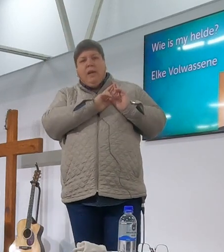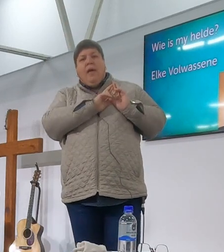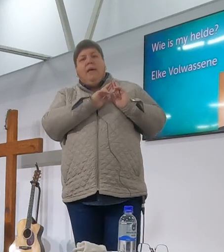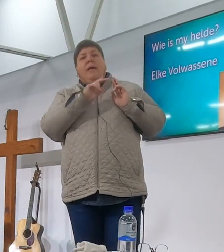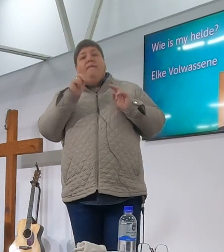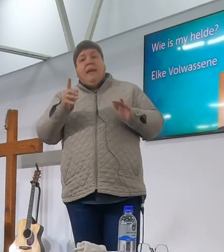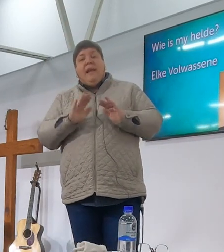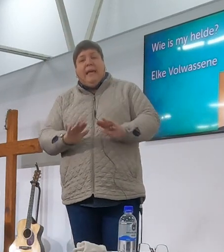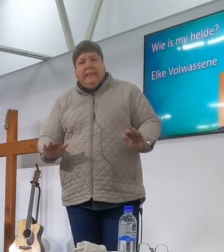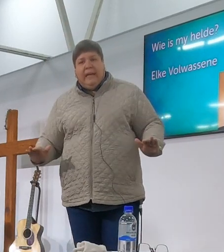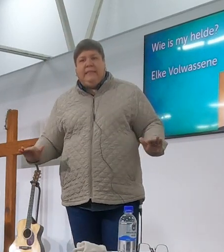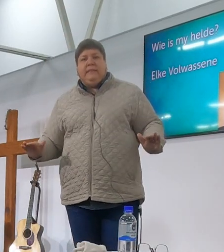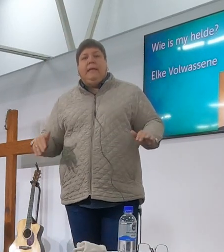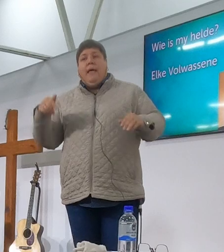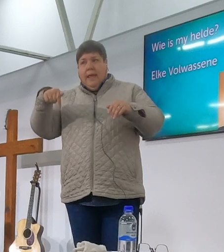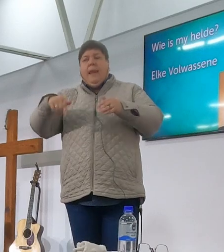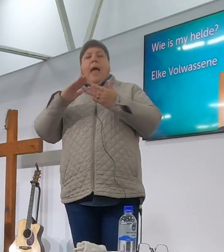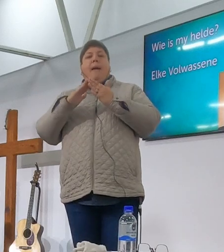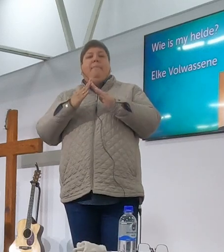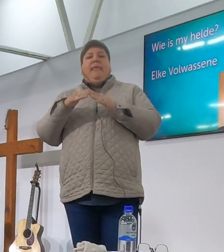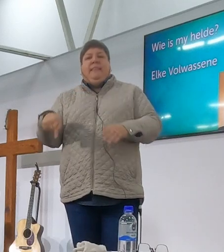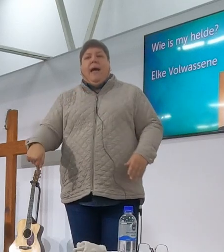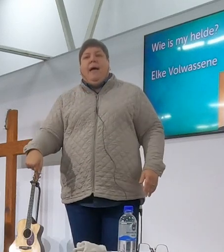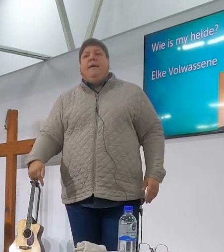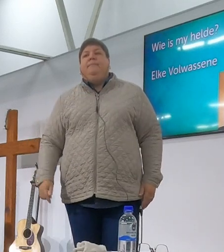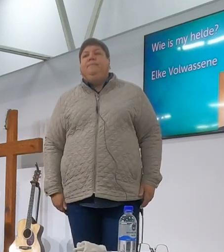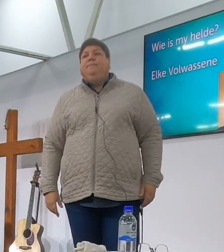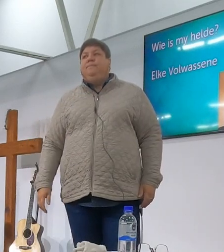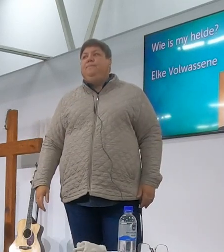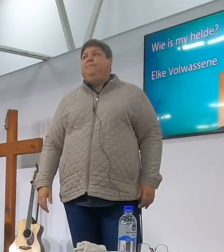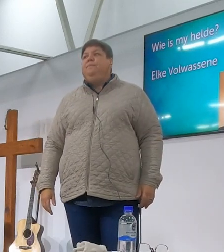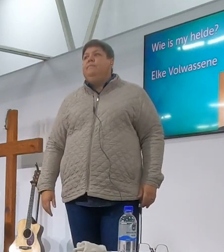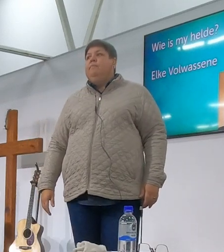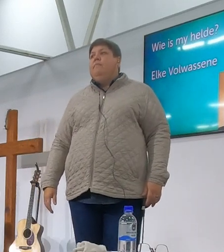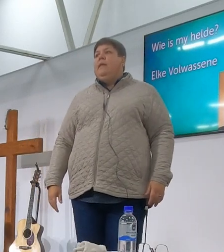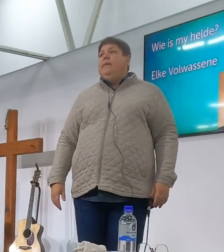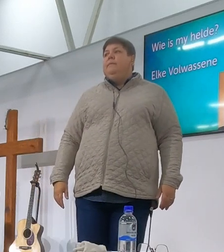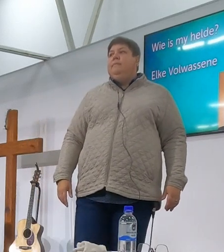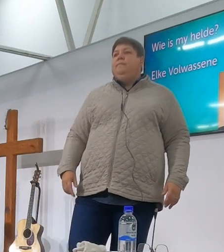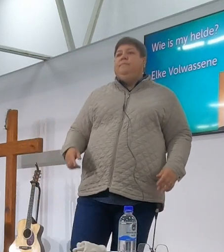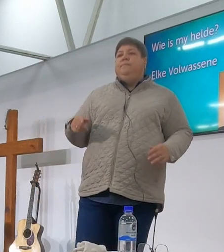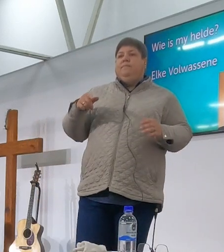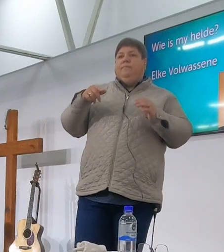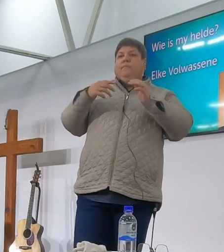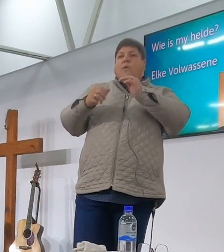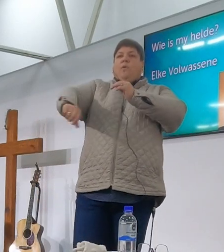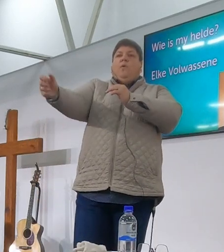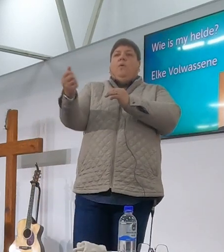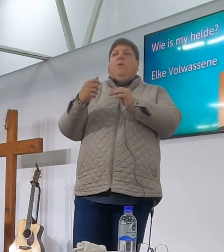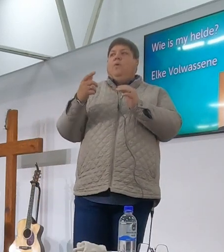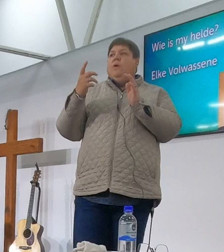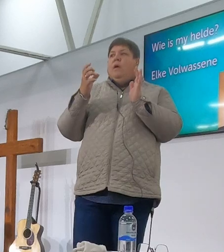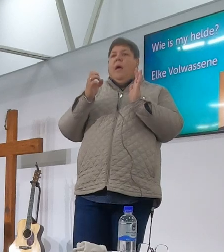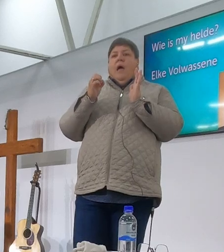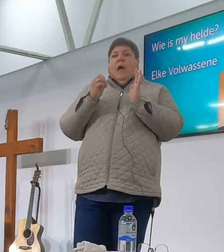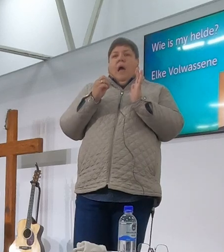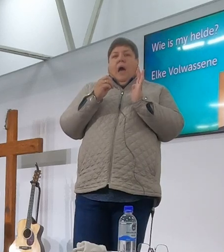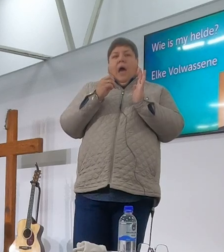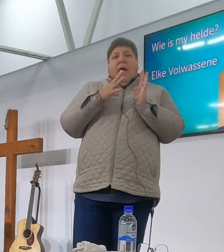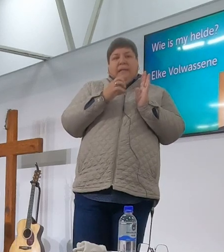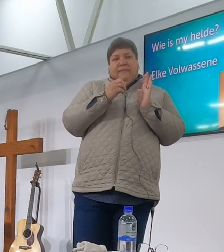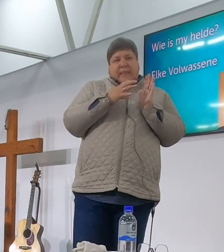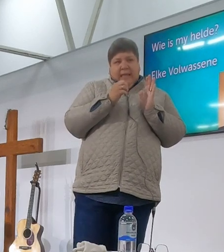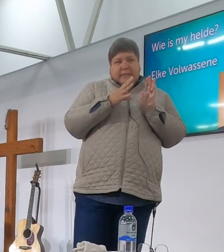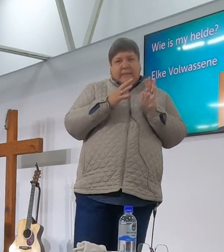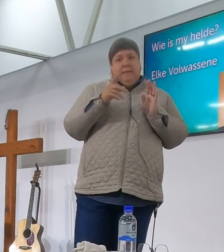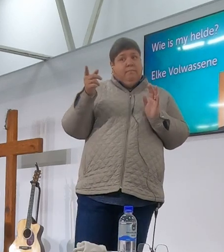vir die kinders in hierdie gemeente. So, hier's 'n advertensie breek. Ek wil sommer hê as jy oortuig is aan die